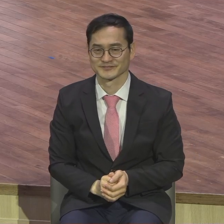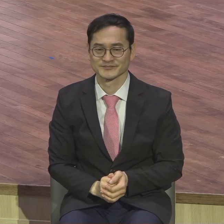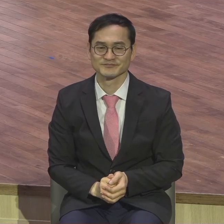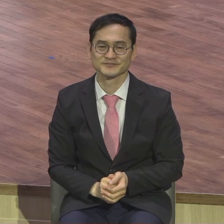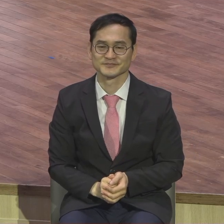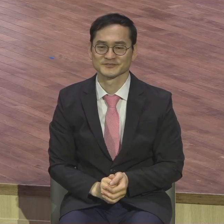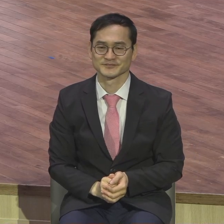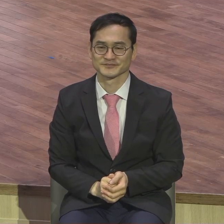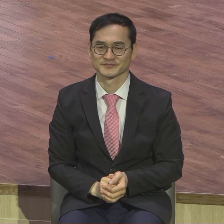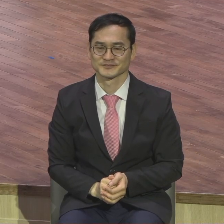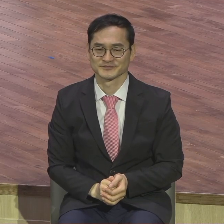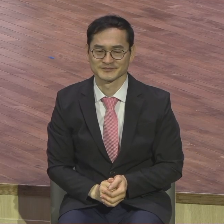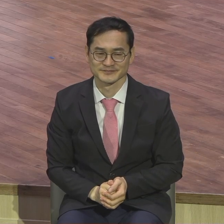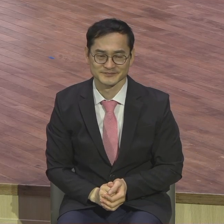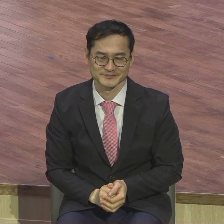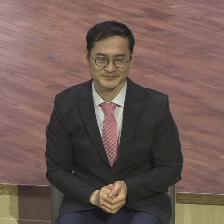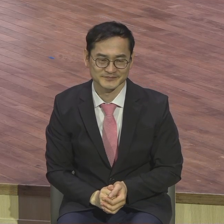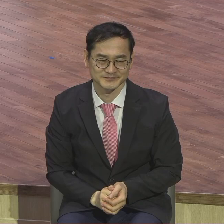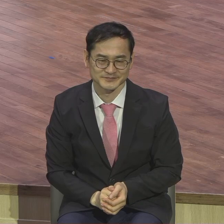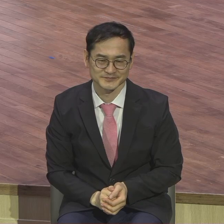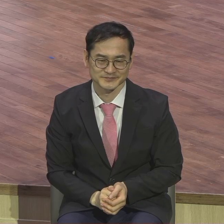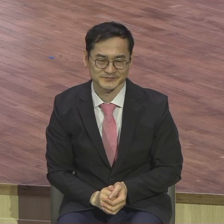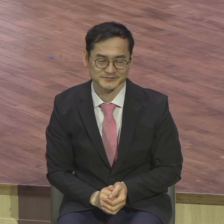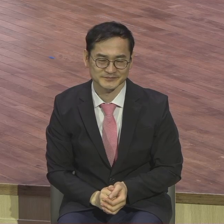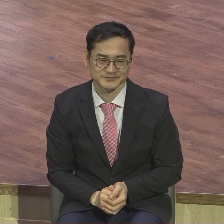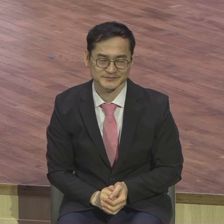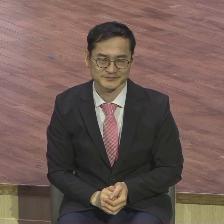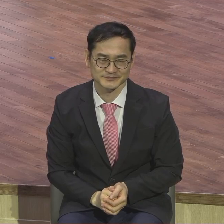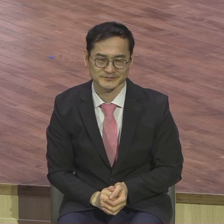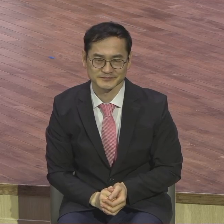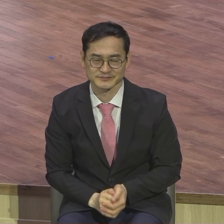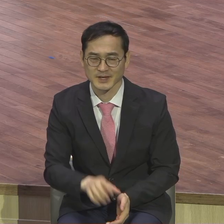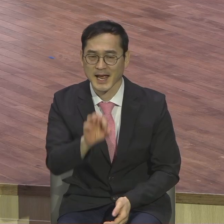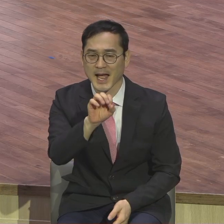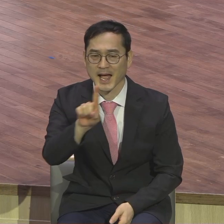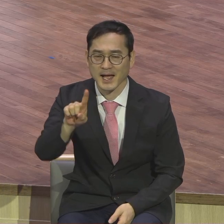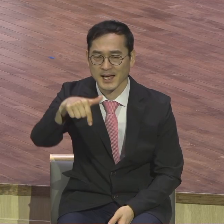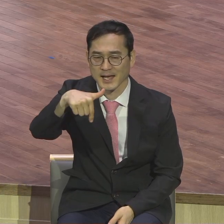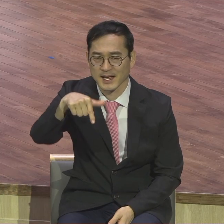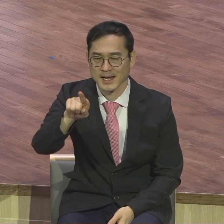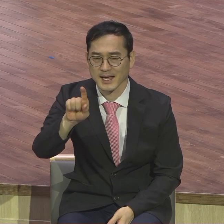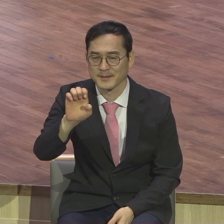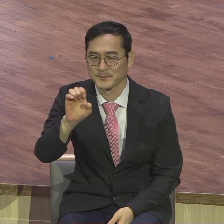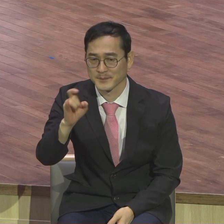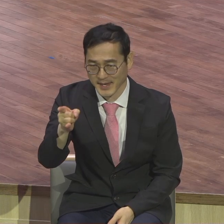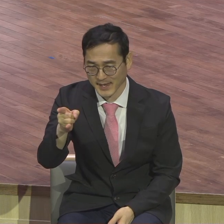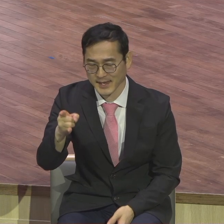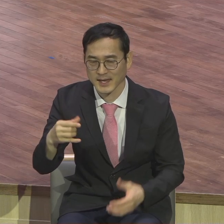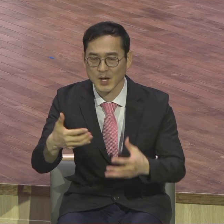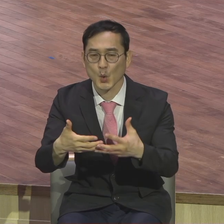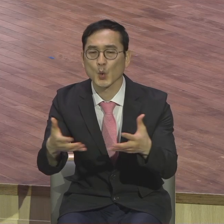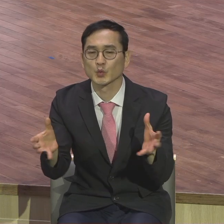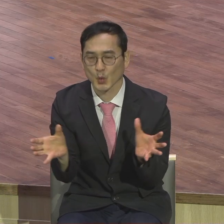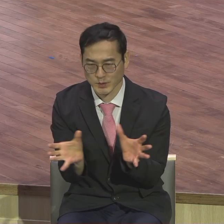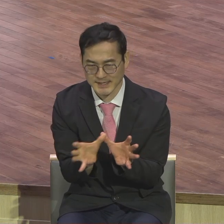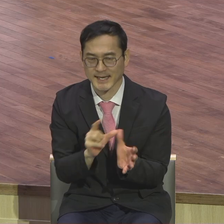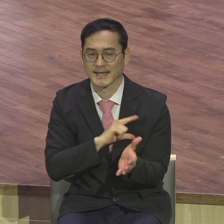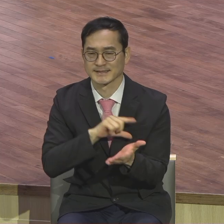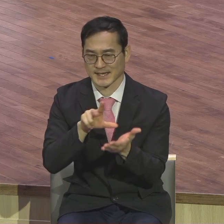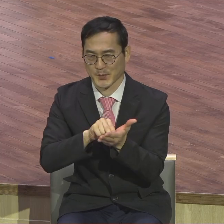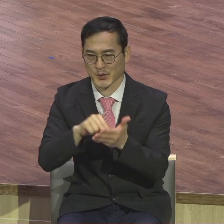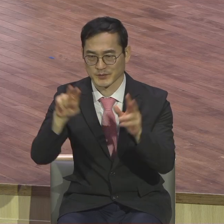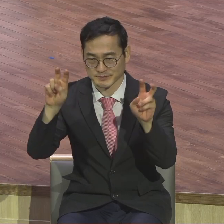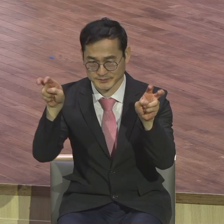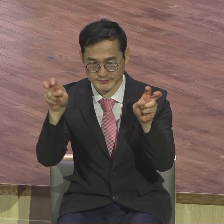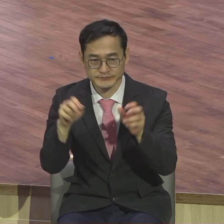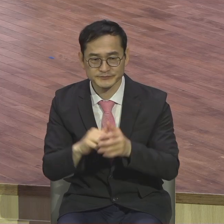이것을 말씀 가지고 아가페 공동체라는 제목으로 말씀을 드립니다. 우리가